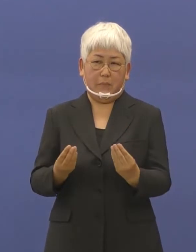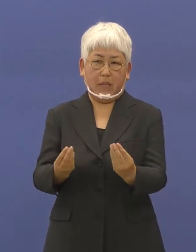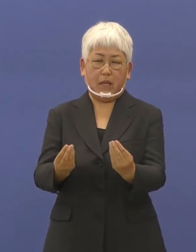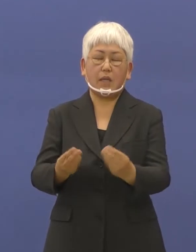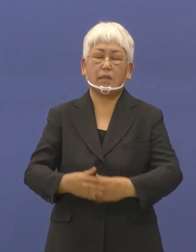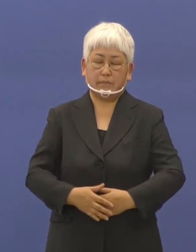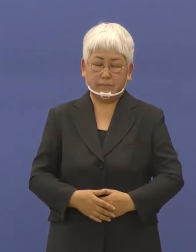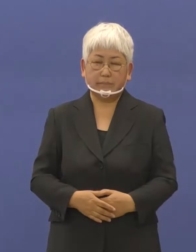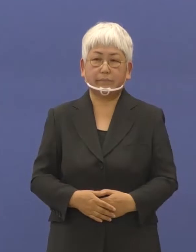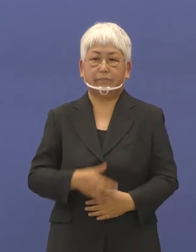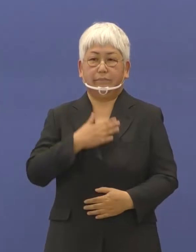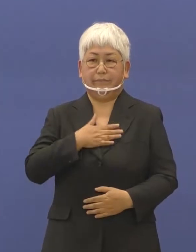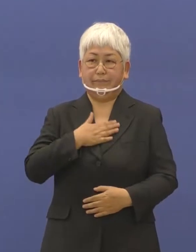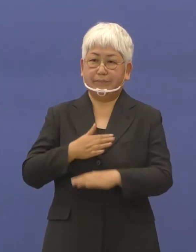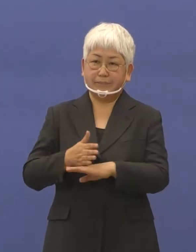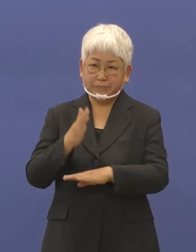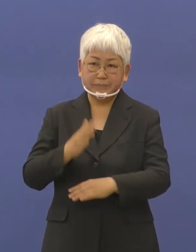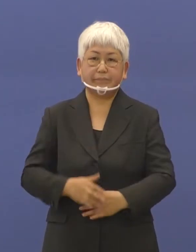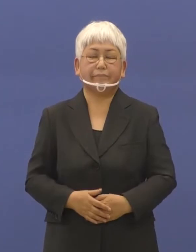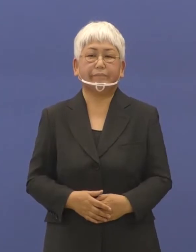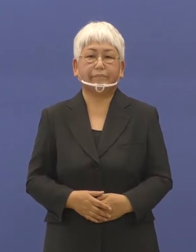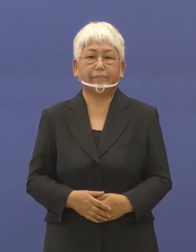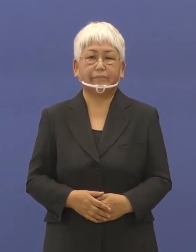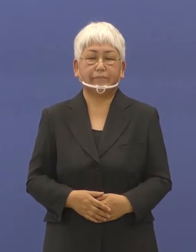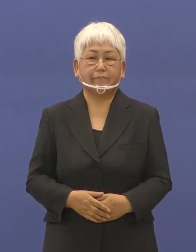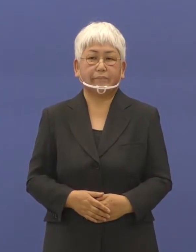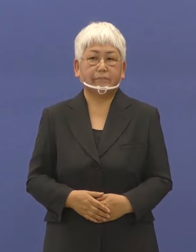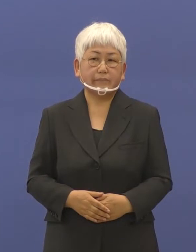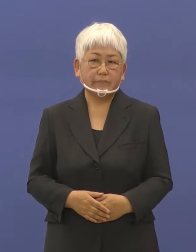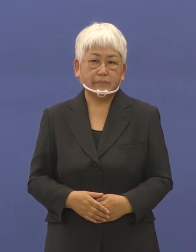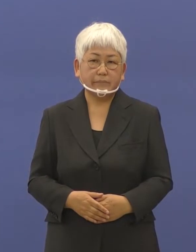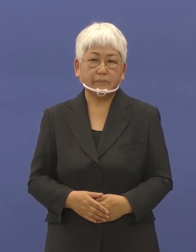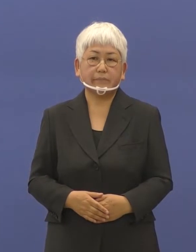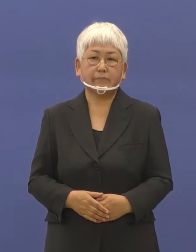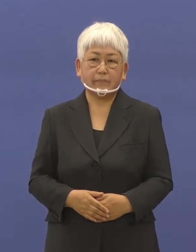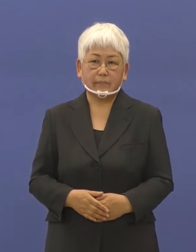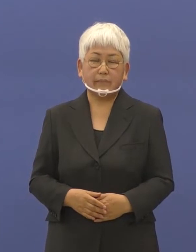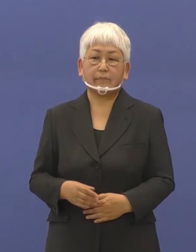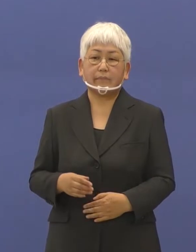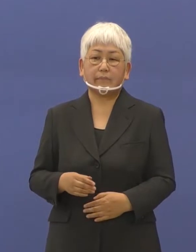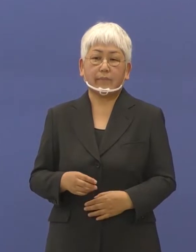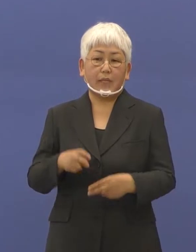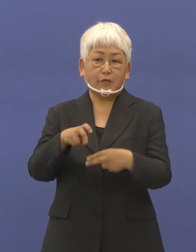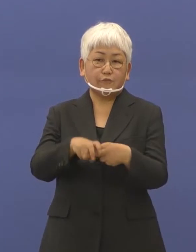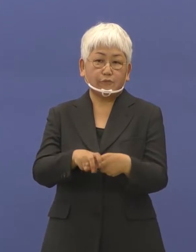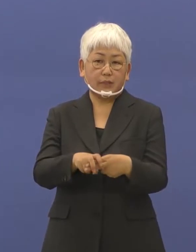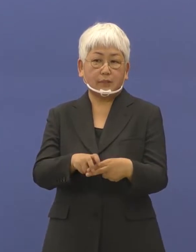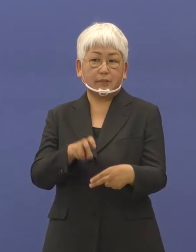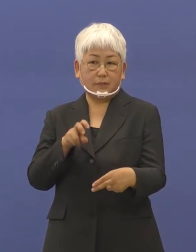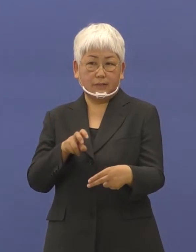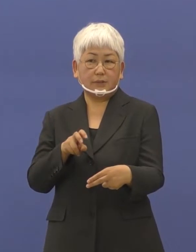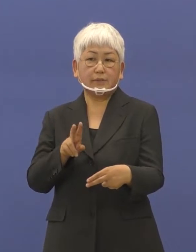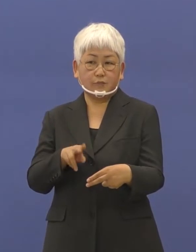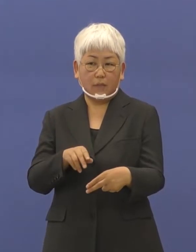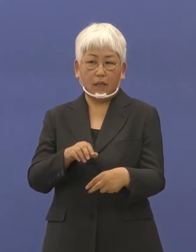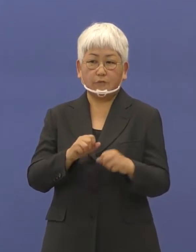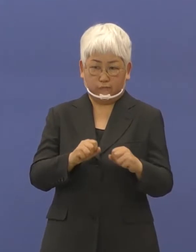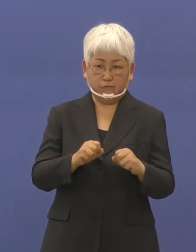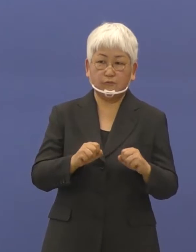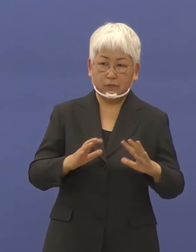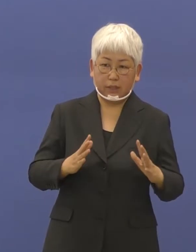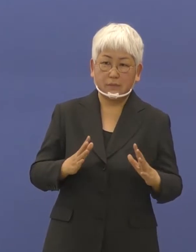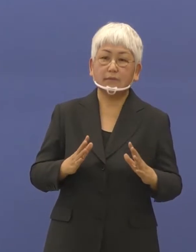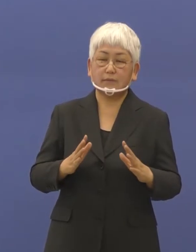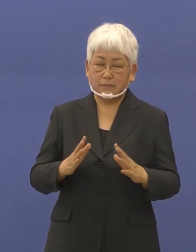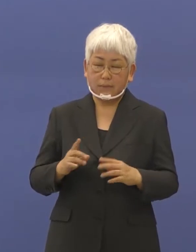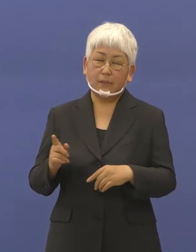はい、分かりました。ありがとうございます。あとその国葬へ その出席の有無についてはまだその案内が来てからといったことを先ほどおっしゃってましたけ